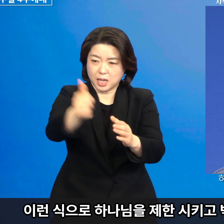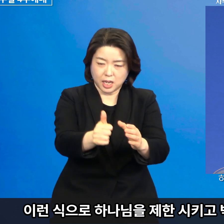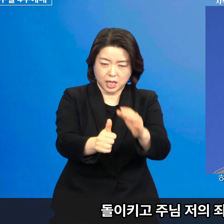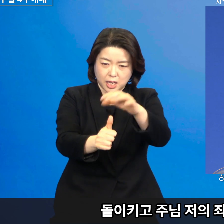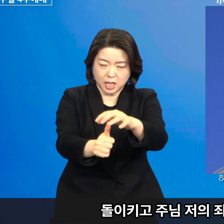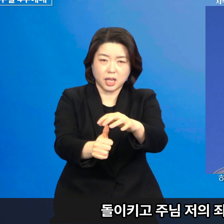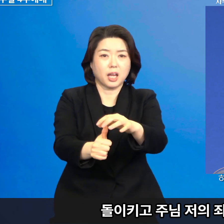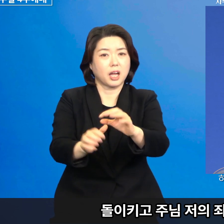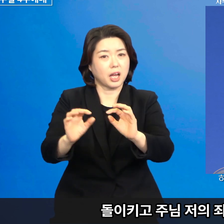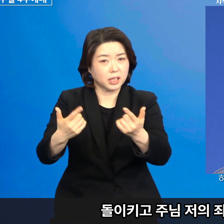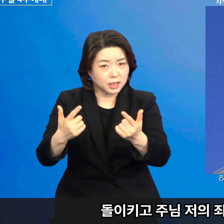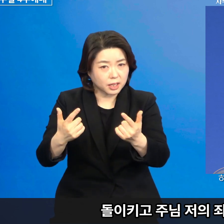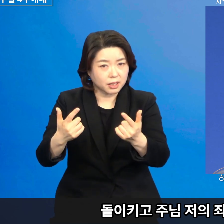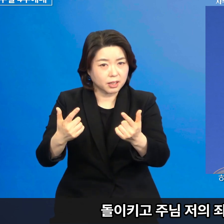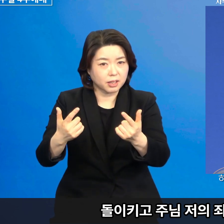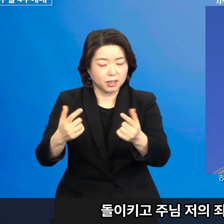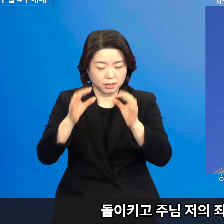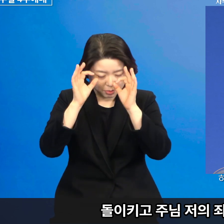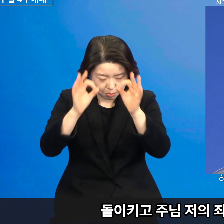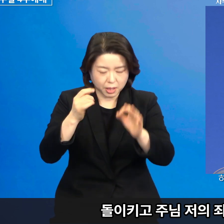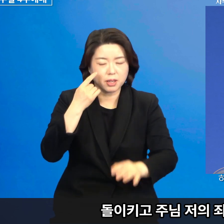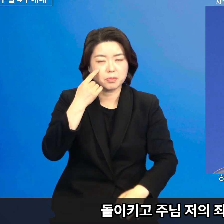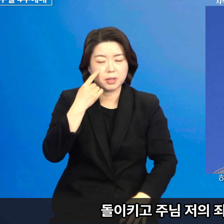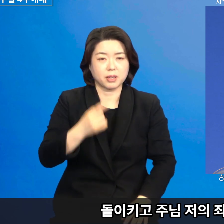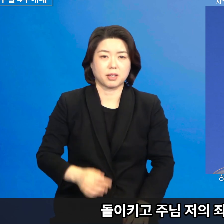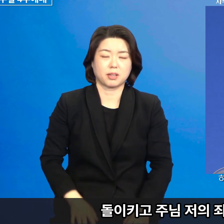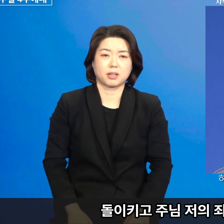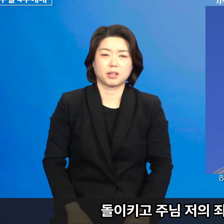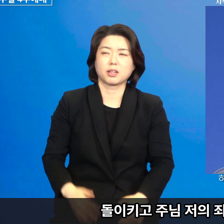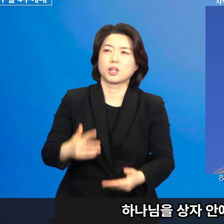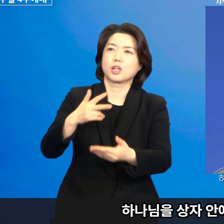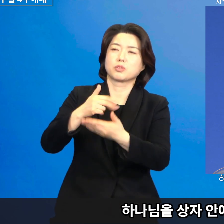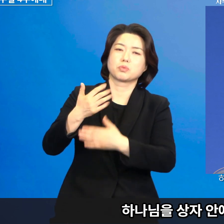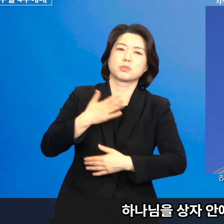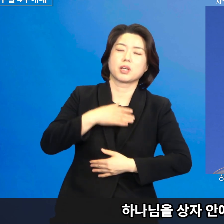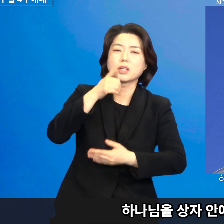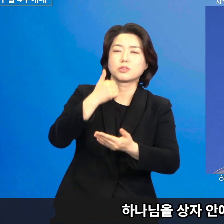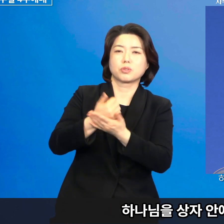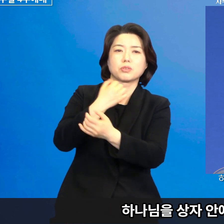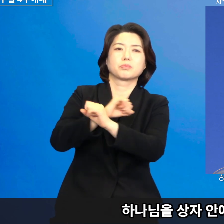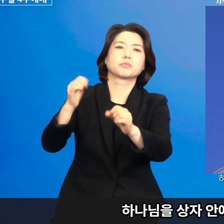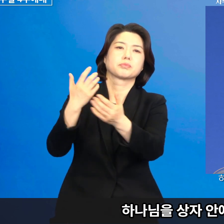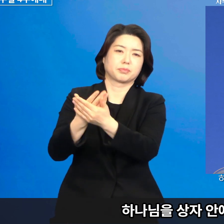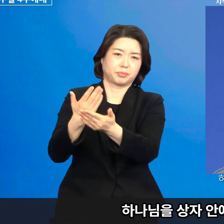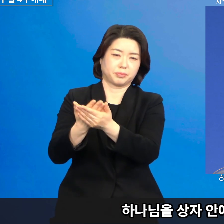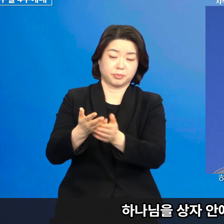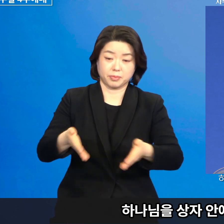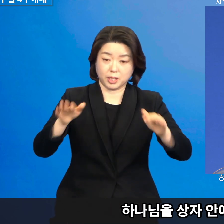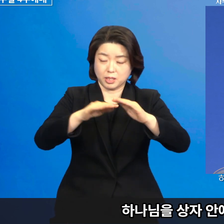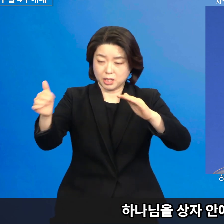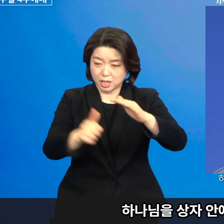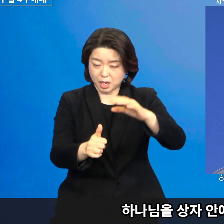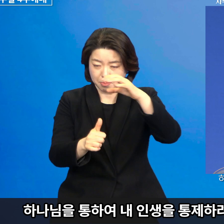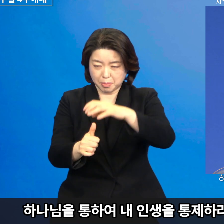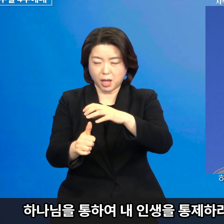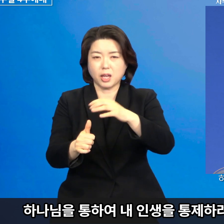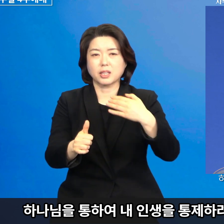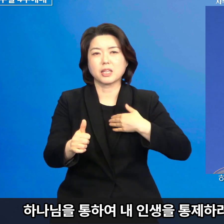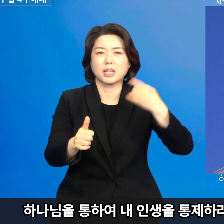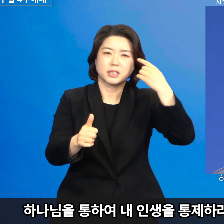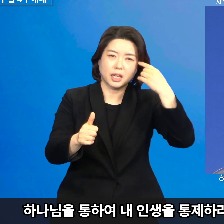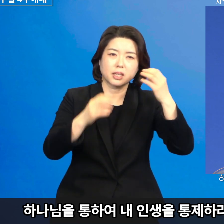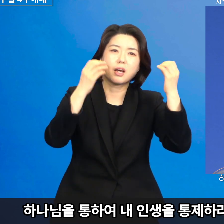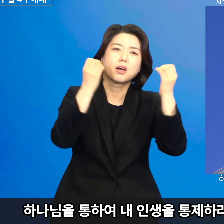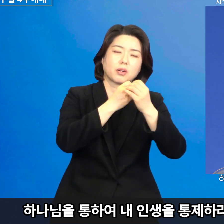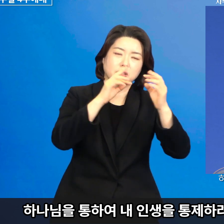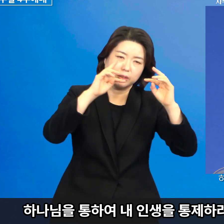아닌가를 돌이키고, 주님, 저의 죄를 용서해 주십시오, 하나님을 상자 안에 가두려고 했고 하나님을